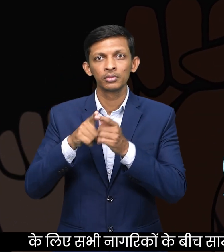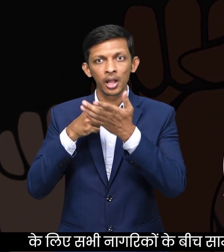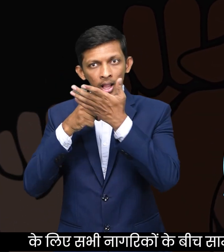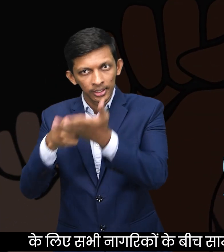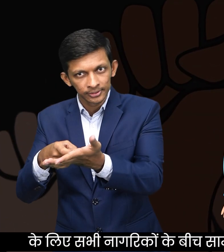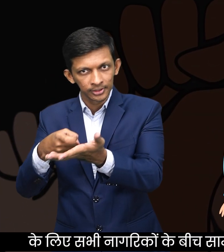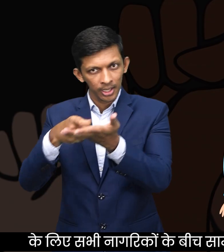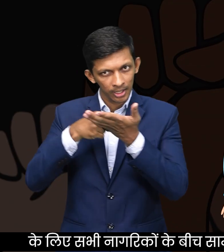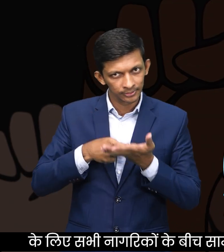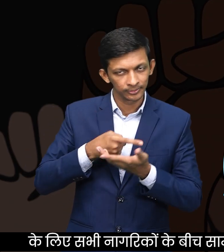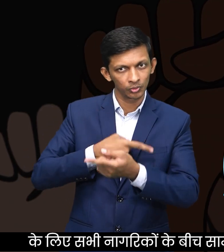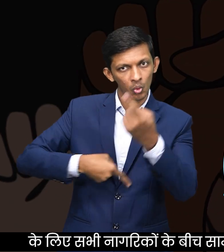है।